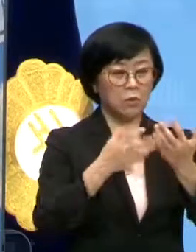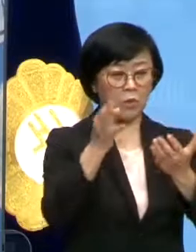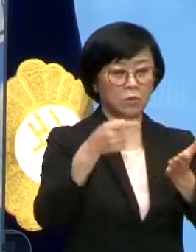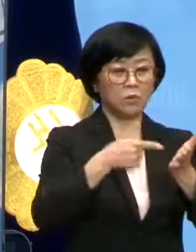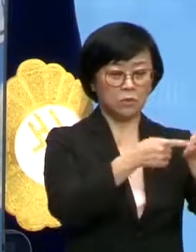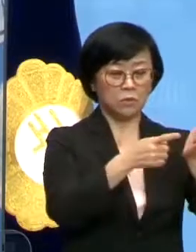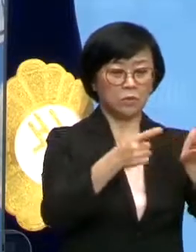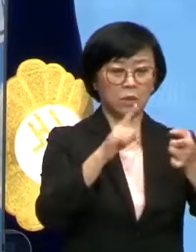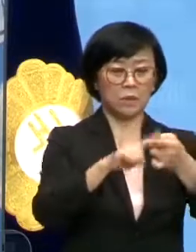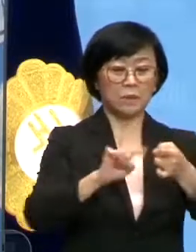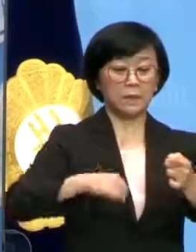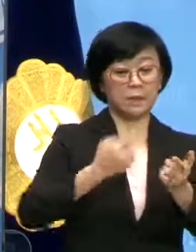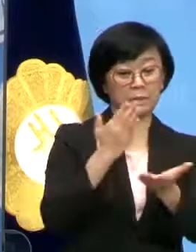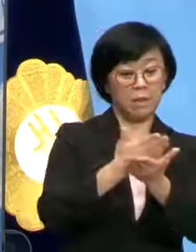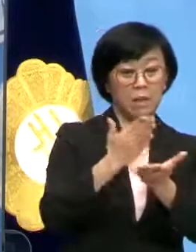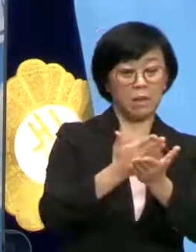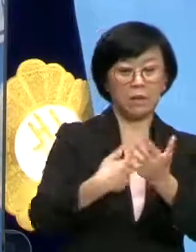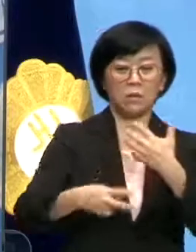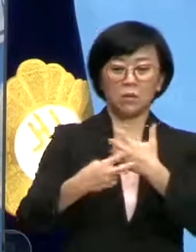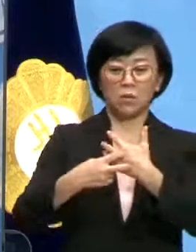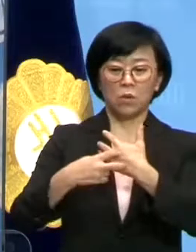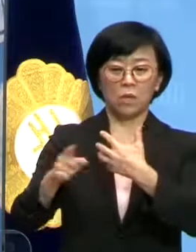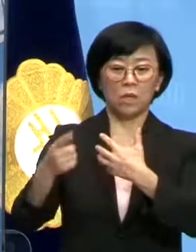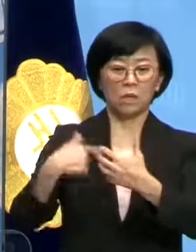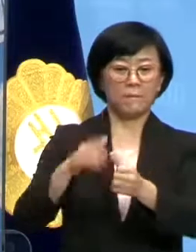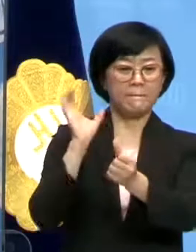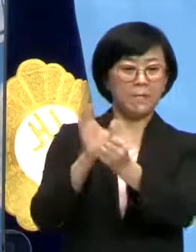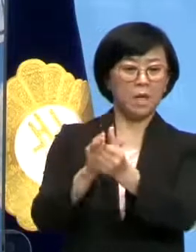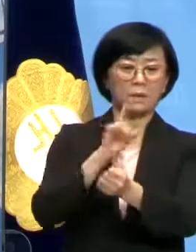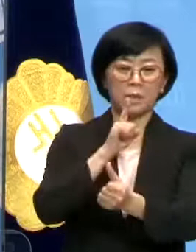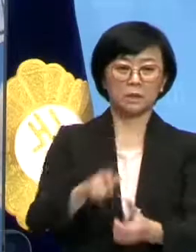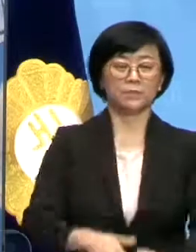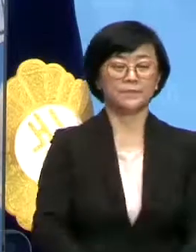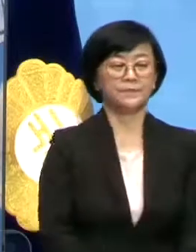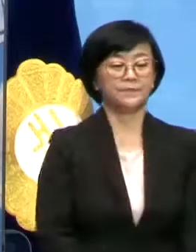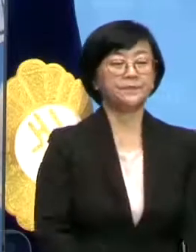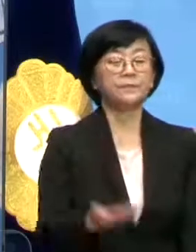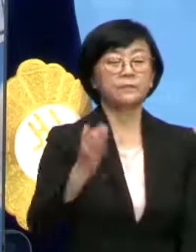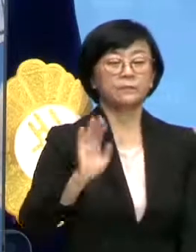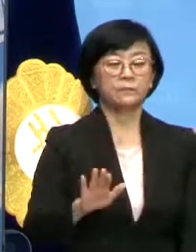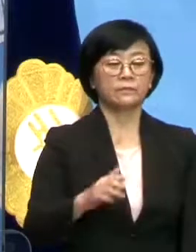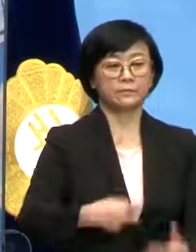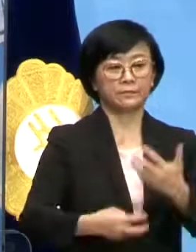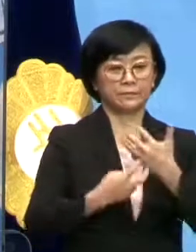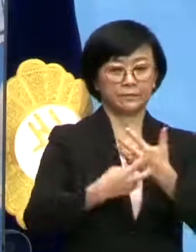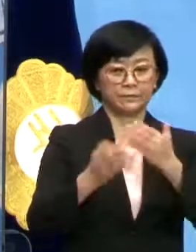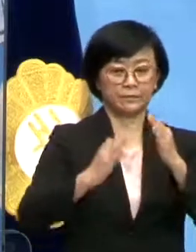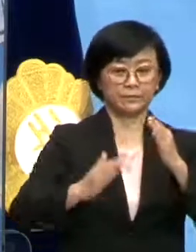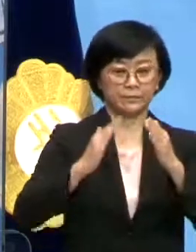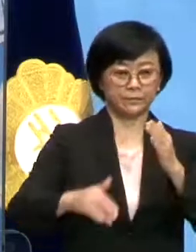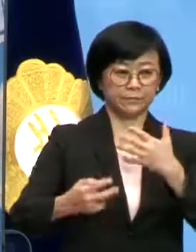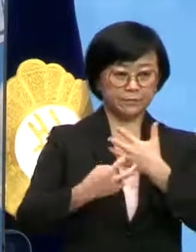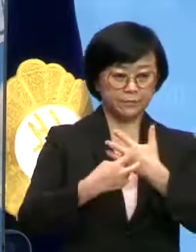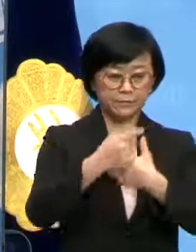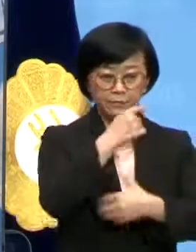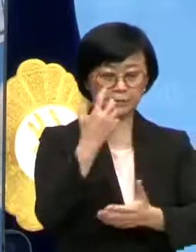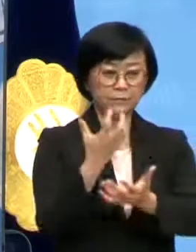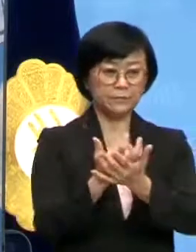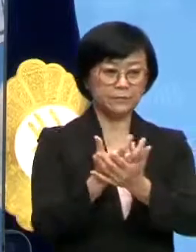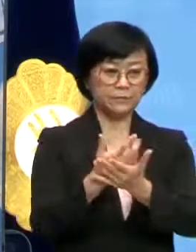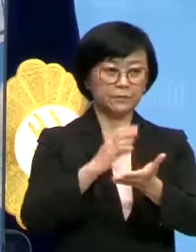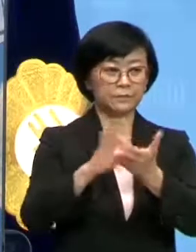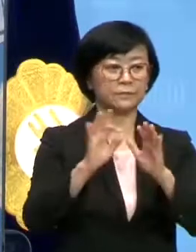실손 보험 당사자가 아닌 의료기관의 정가 한다는 주장을 하고 있다 그러나 의료기관은 진료 증빙서류를